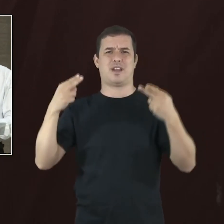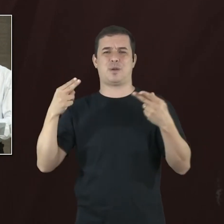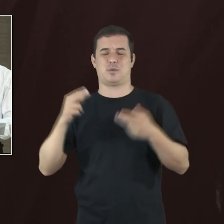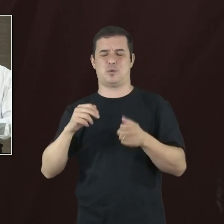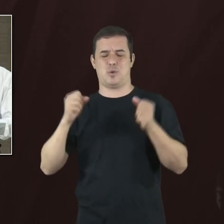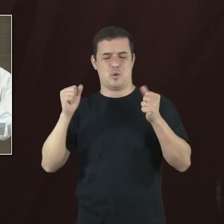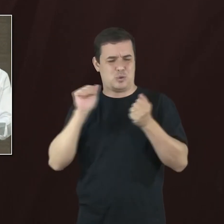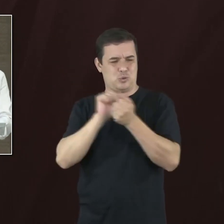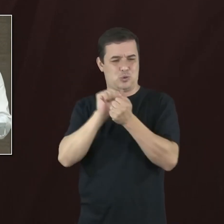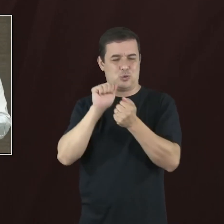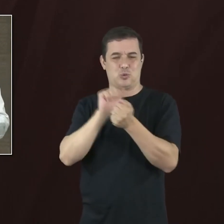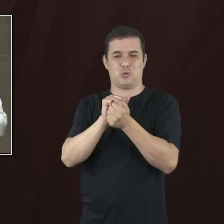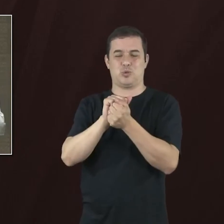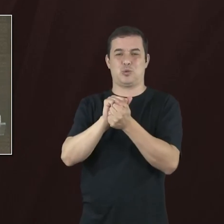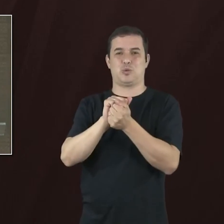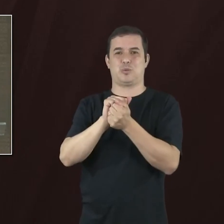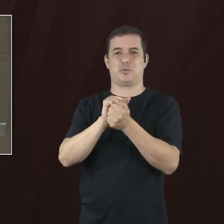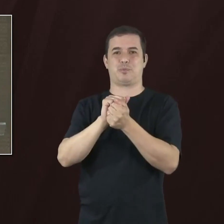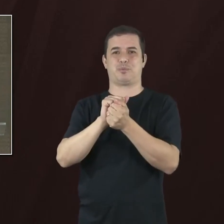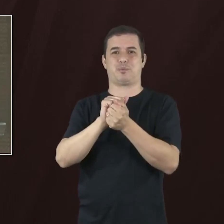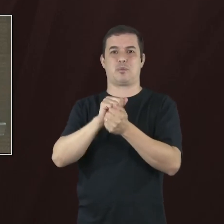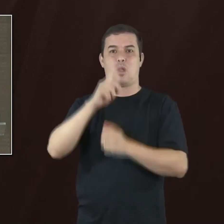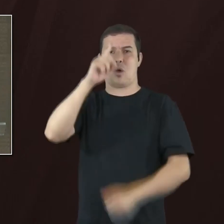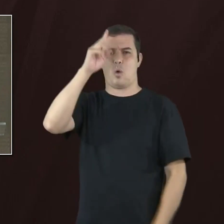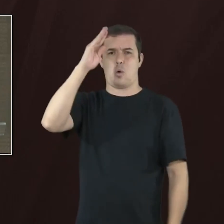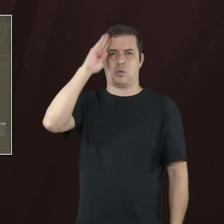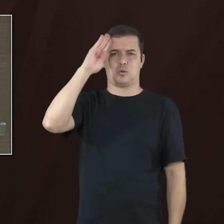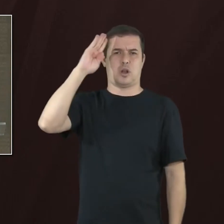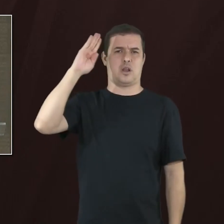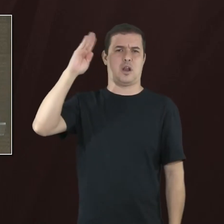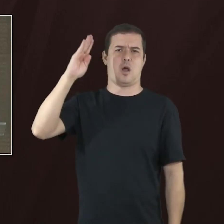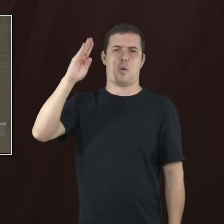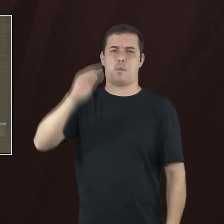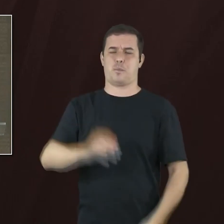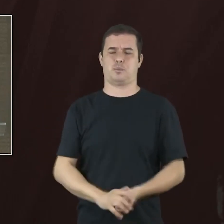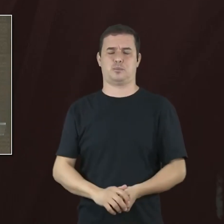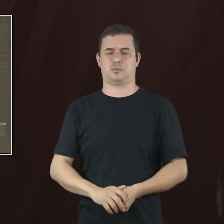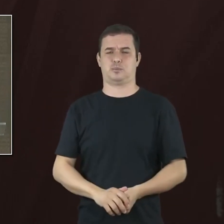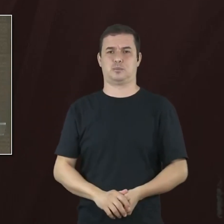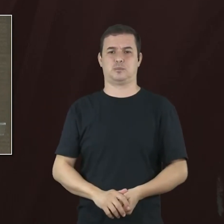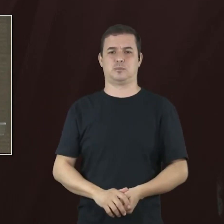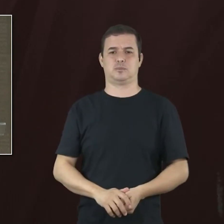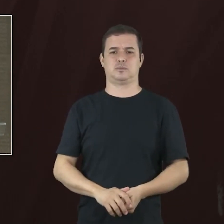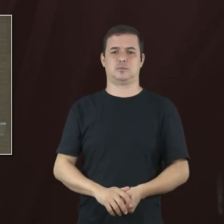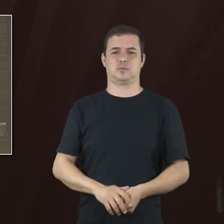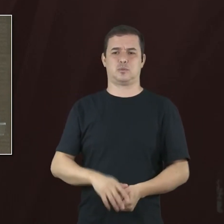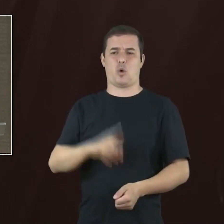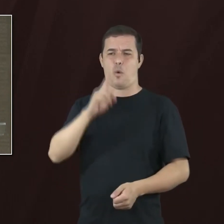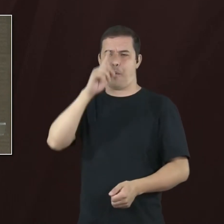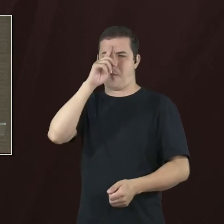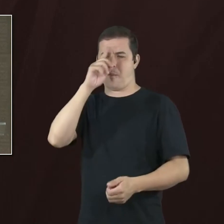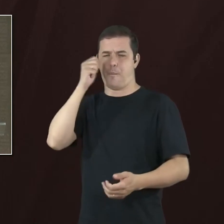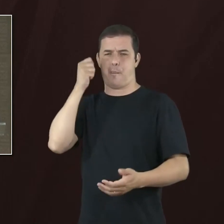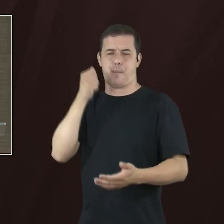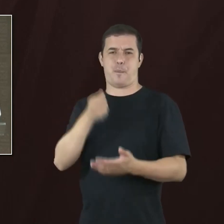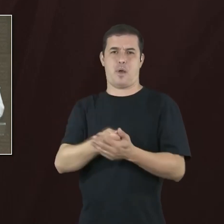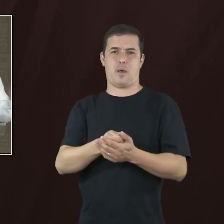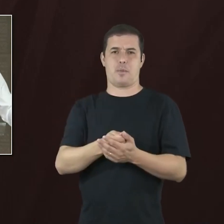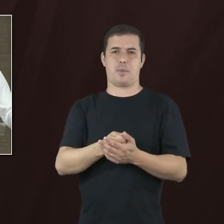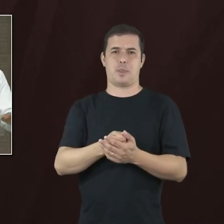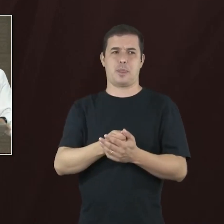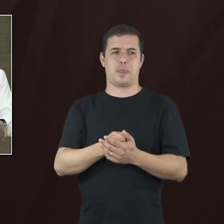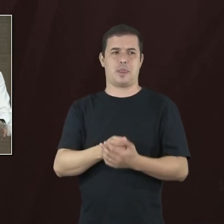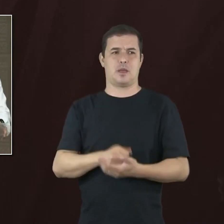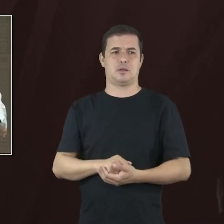nos ajuntarmos ao grande general do exército que irá terminar em Armagedon